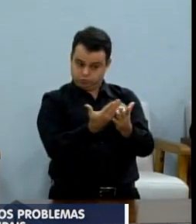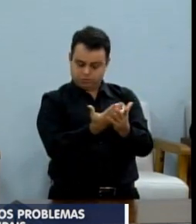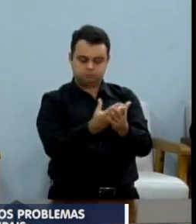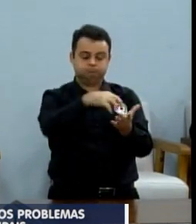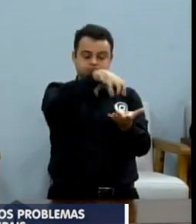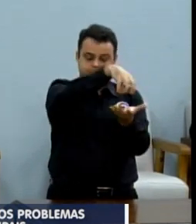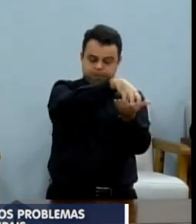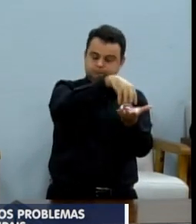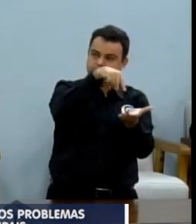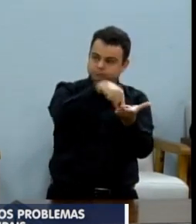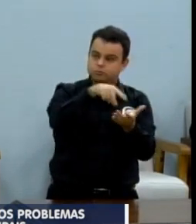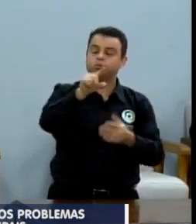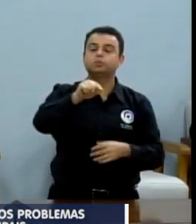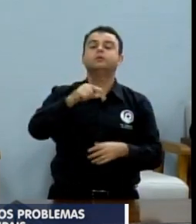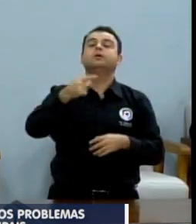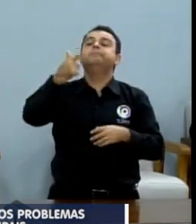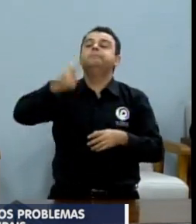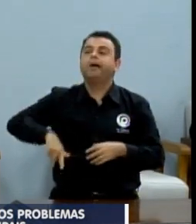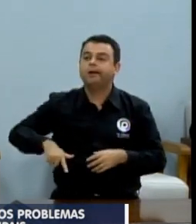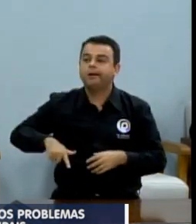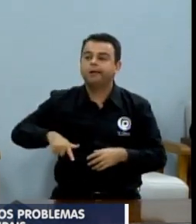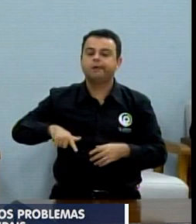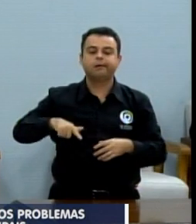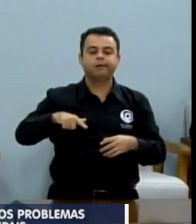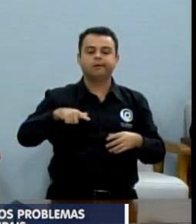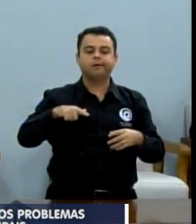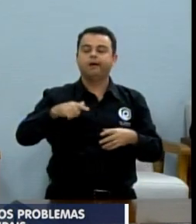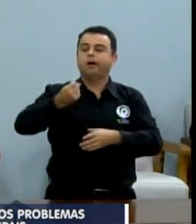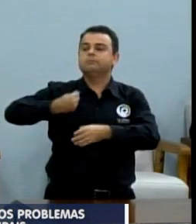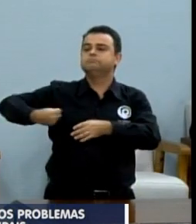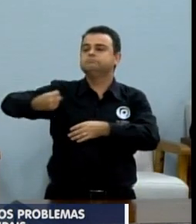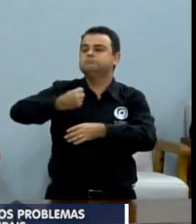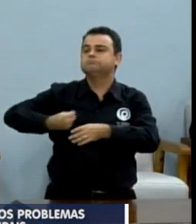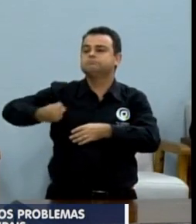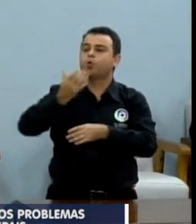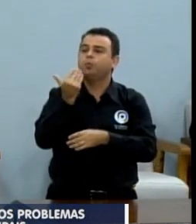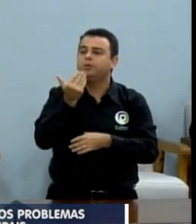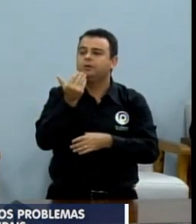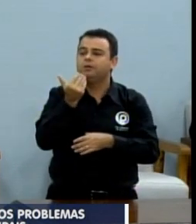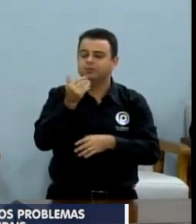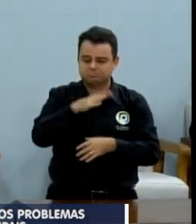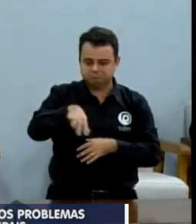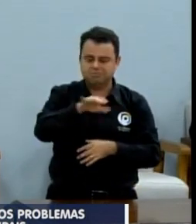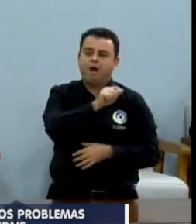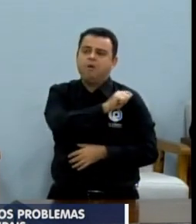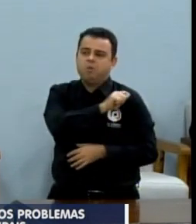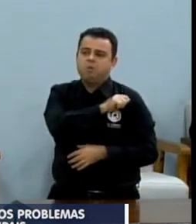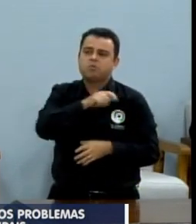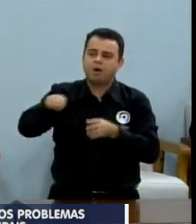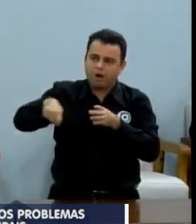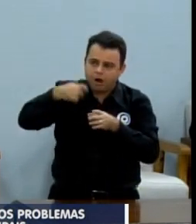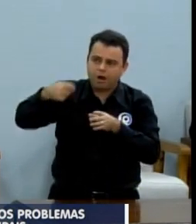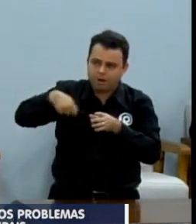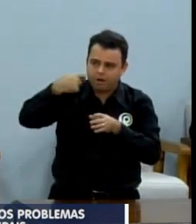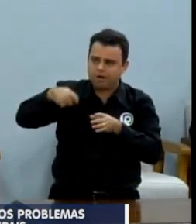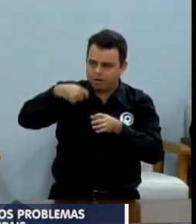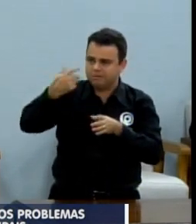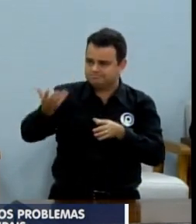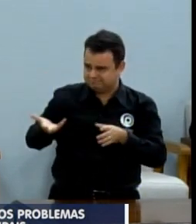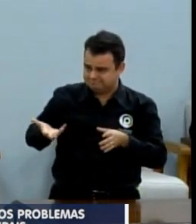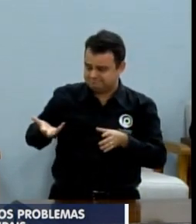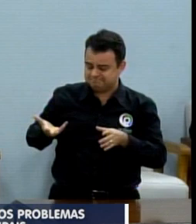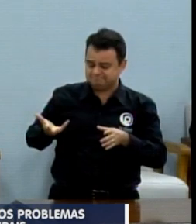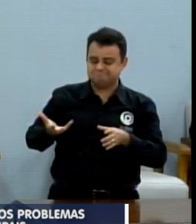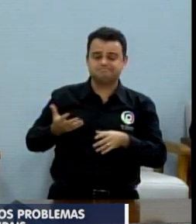aí você tem a merenda é que há muitos anos com muita luta entrou como uma questão fundamental